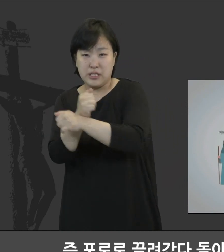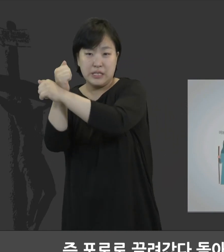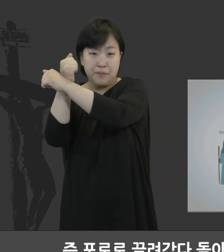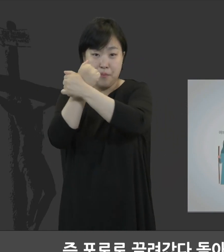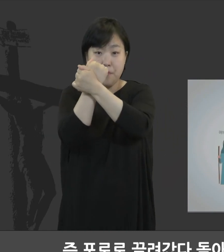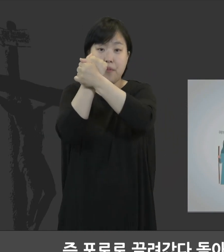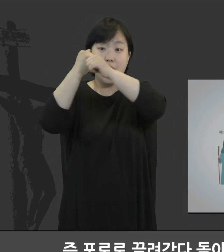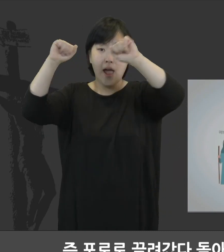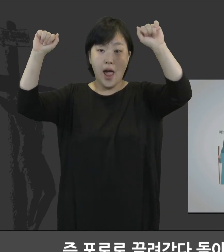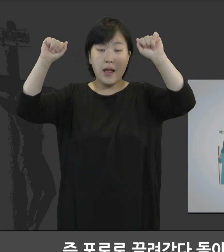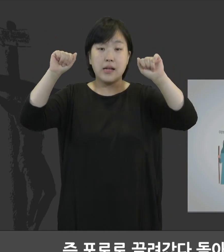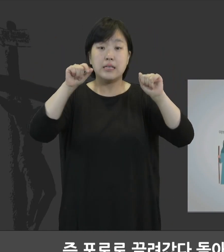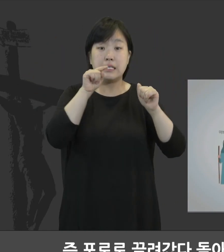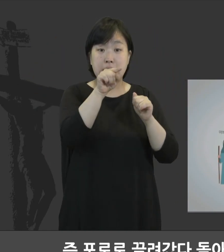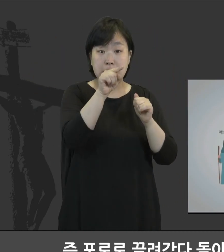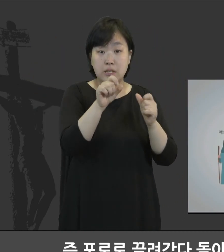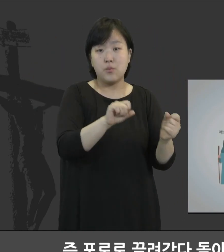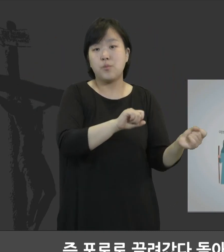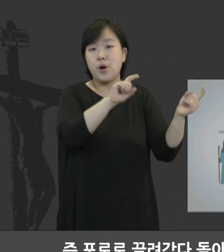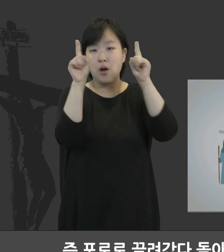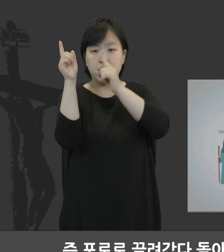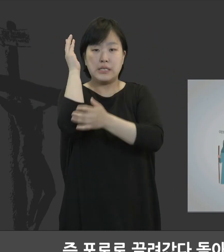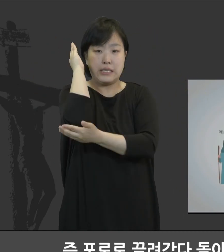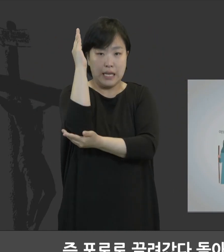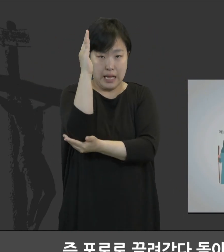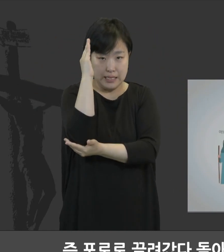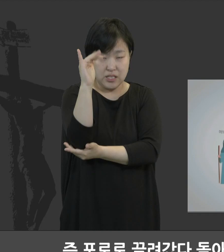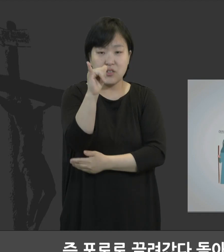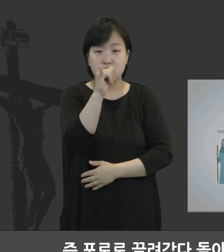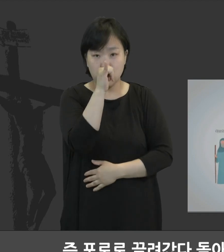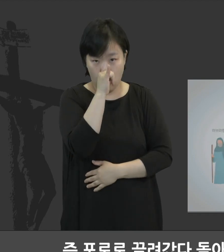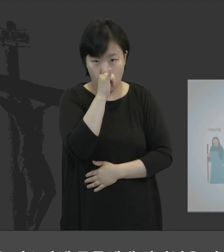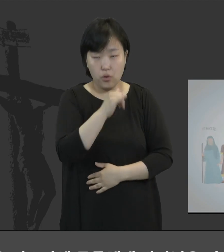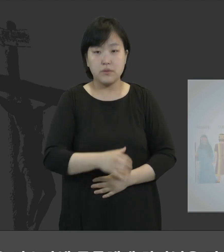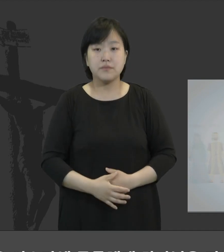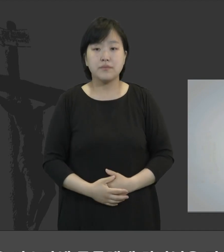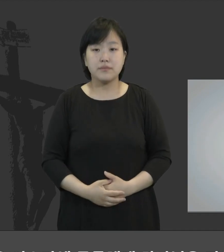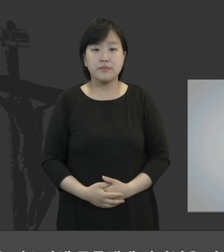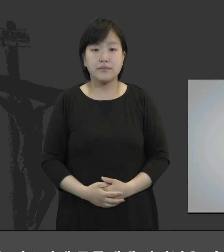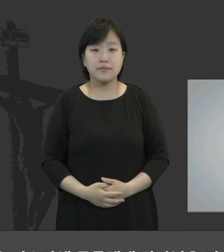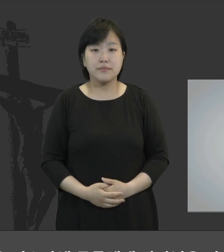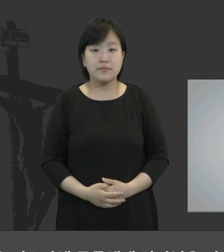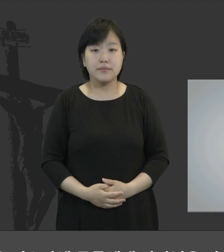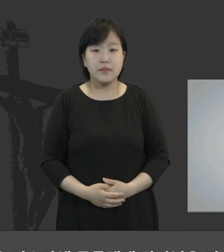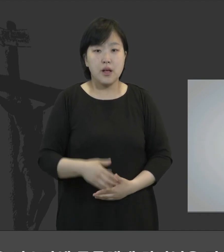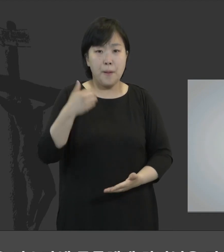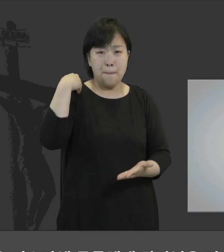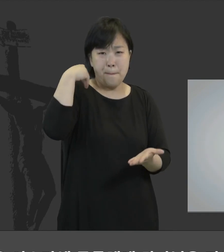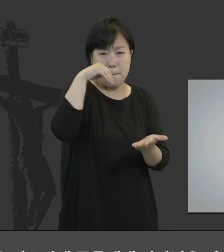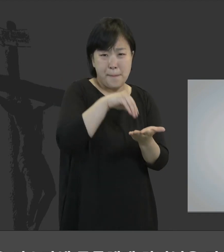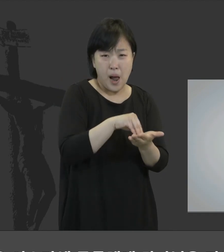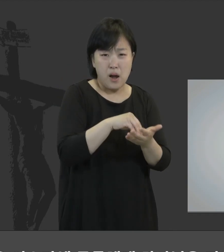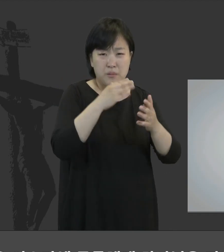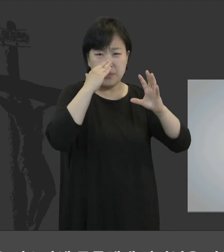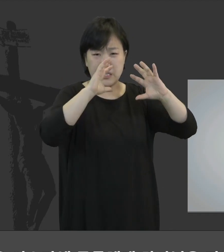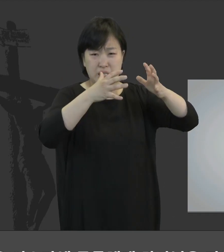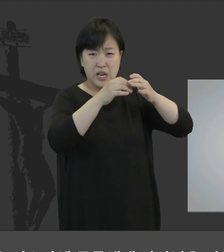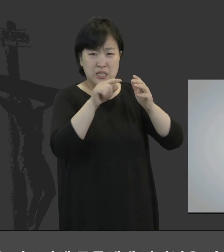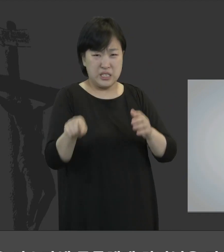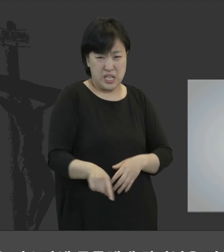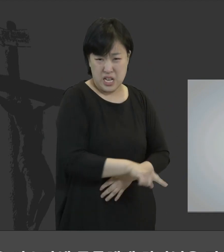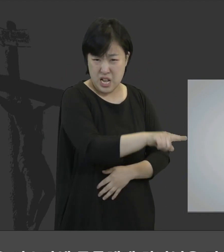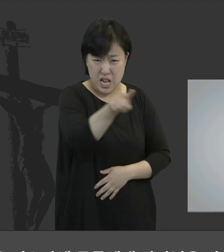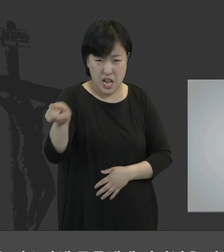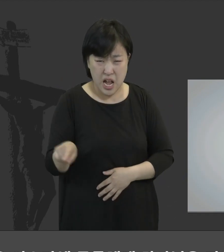역사와 연결하며 회복의 메시지를 전하고자 합니다. 돌아온 이스라엘 공동체에 하나님은 과연